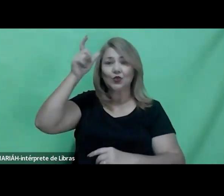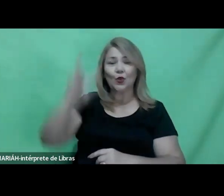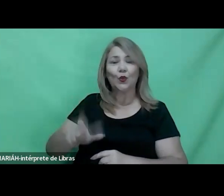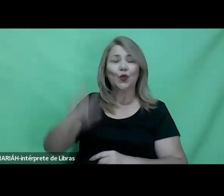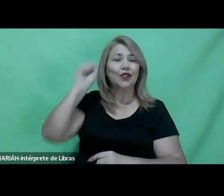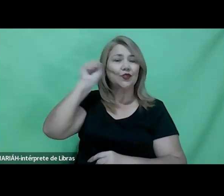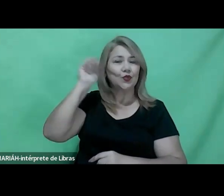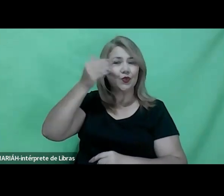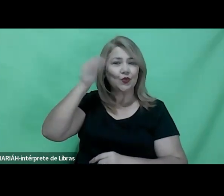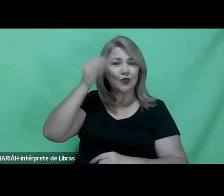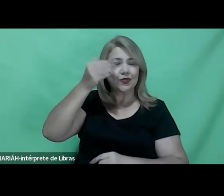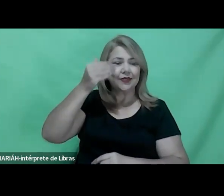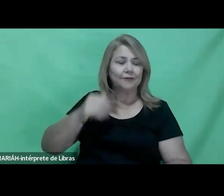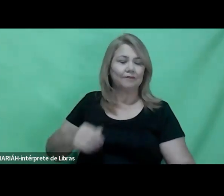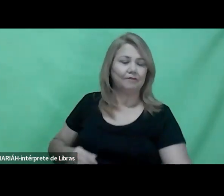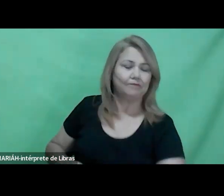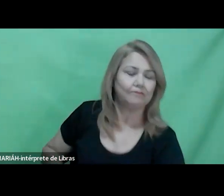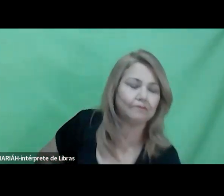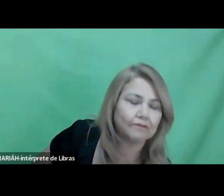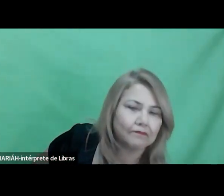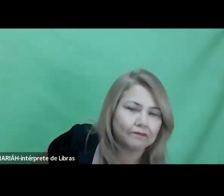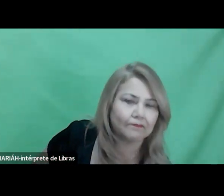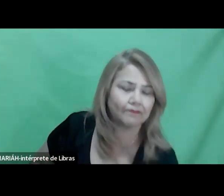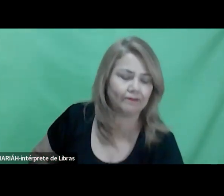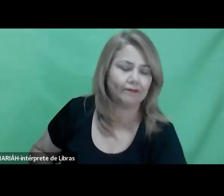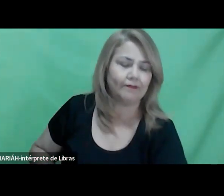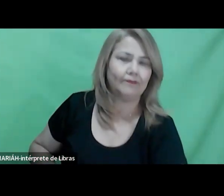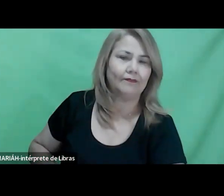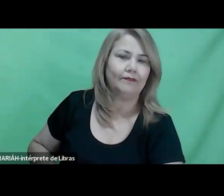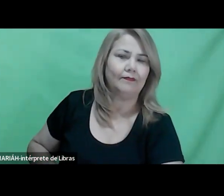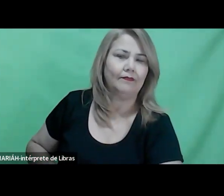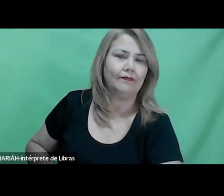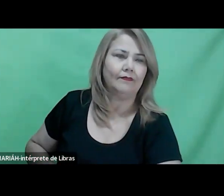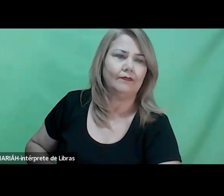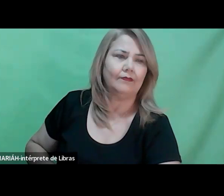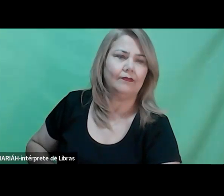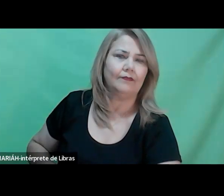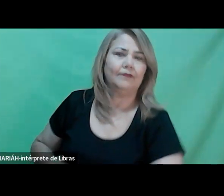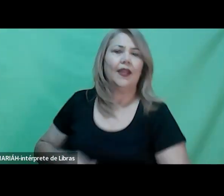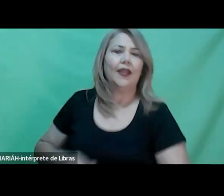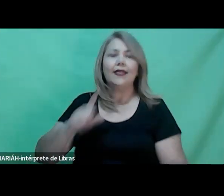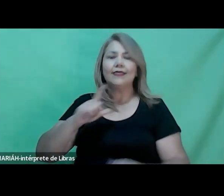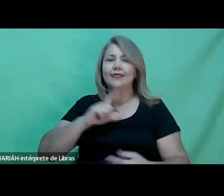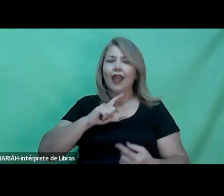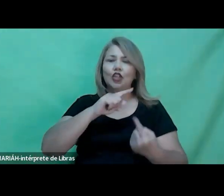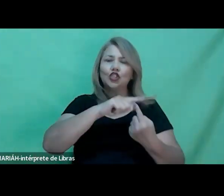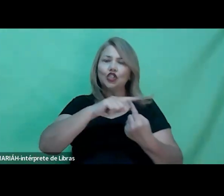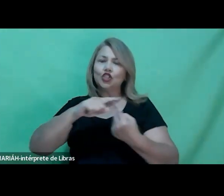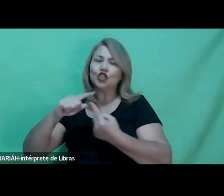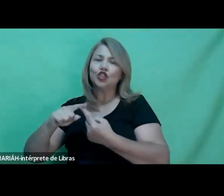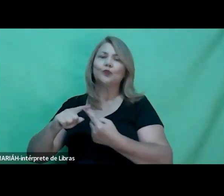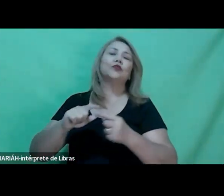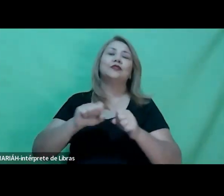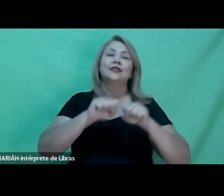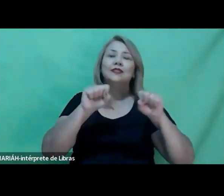sordociega los diferentes sistemas de comunicación Quienes no están familiarizados con